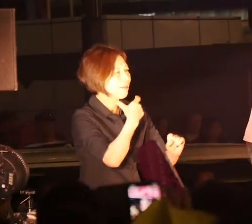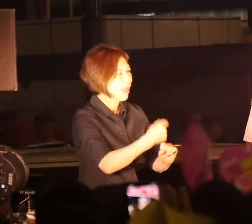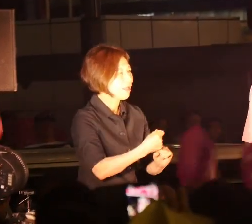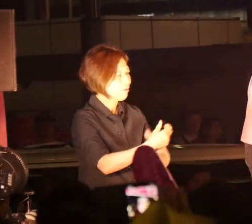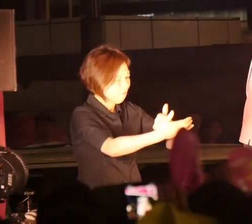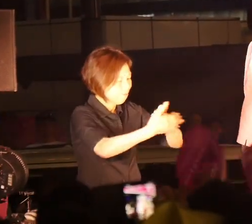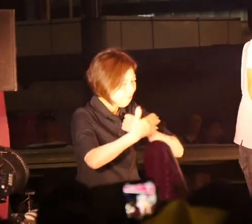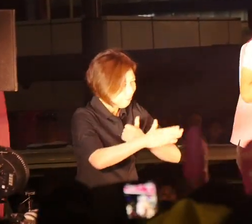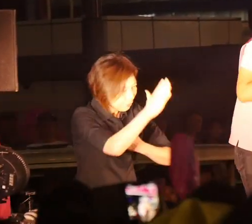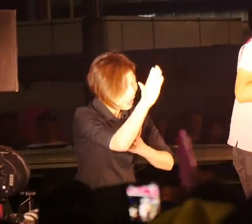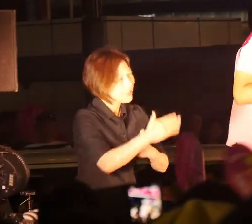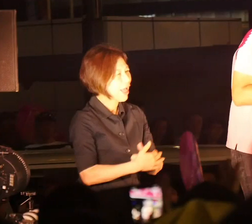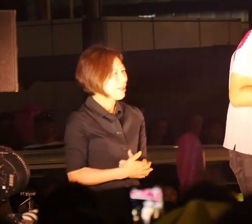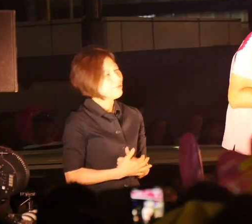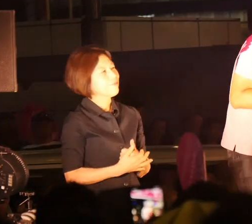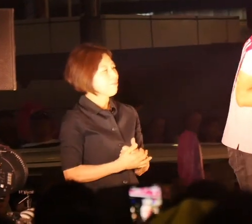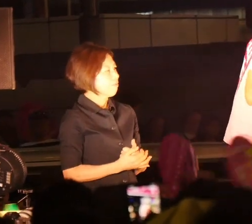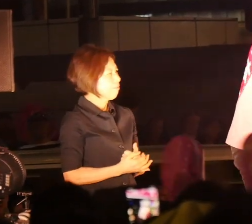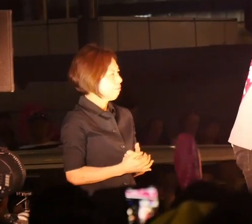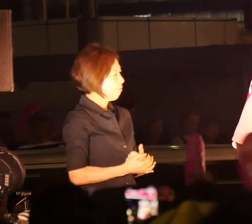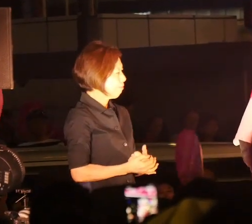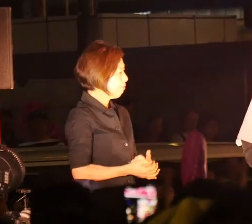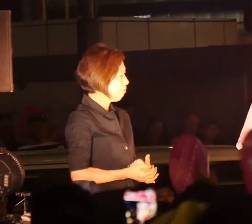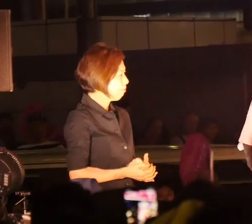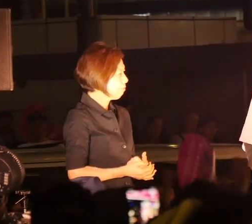貸していただけませんか。